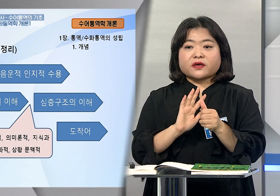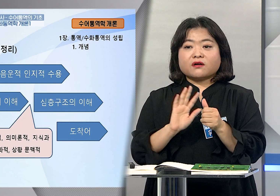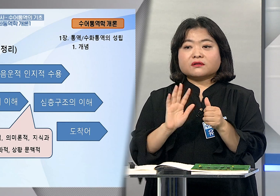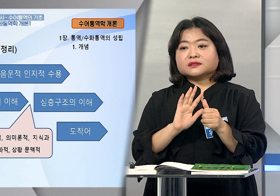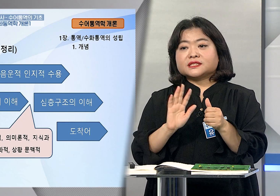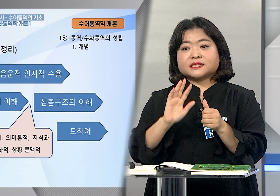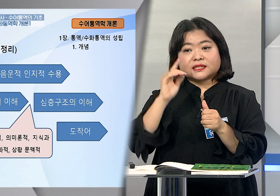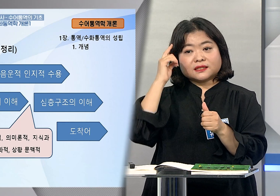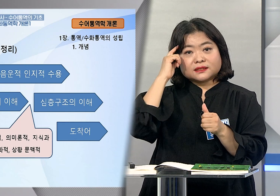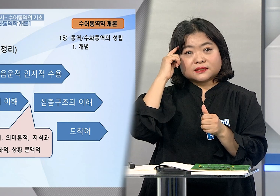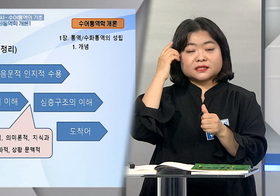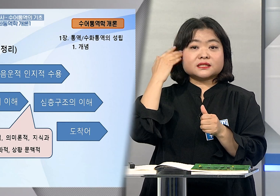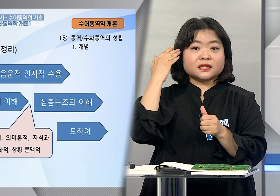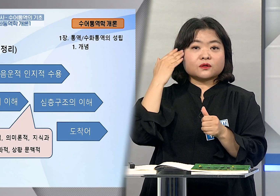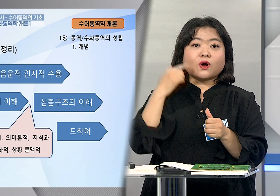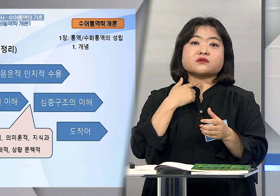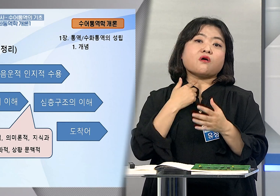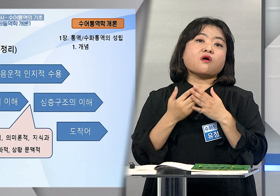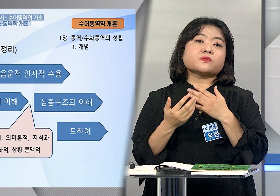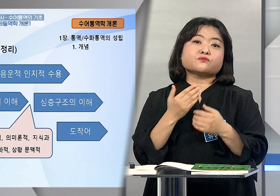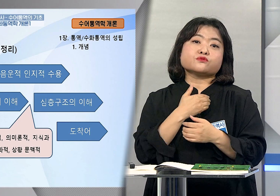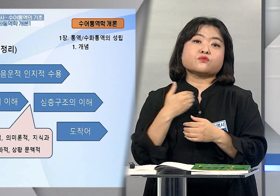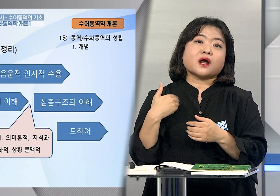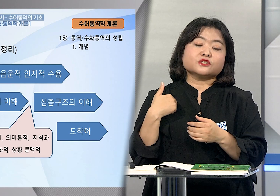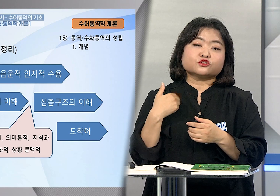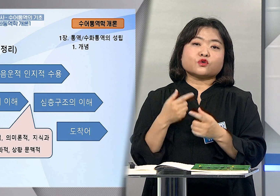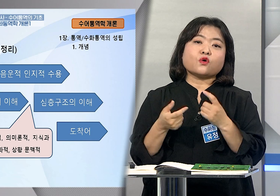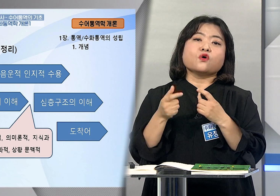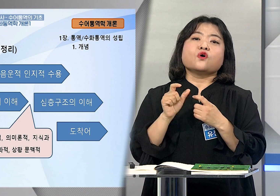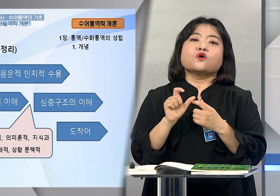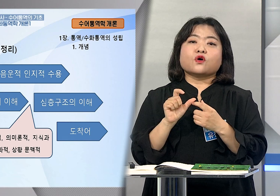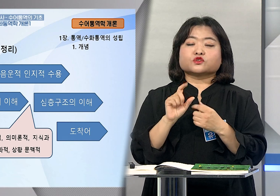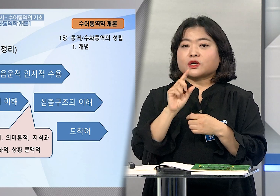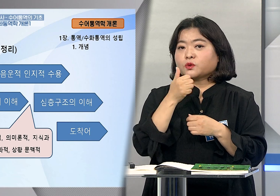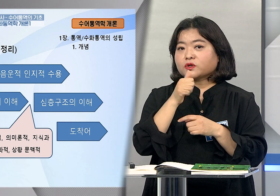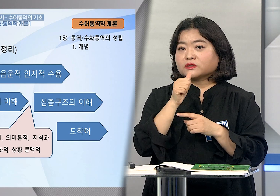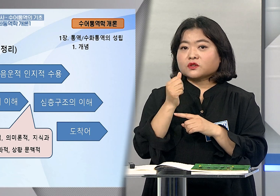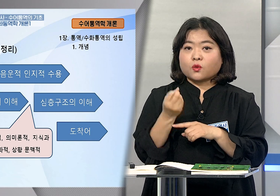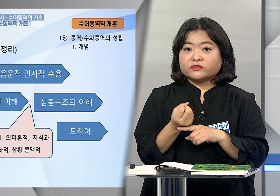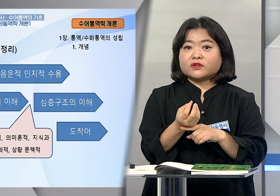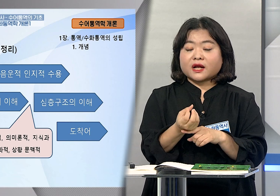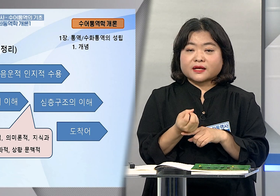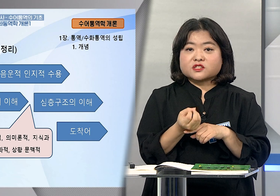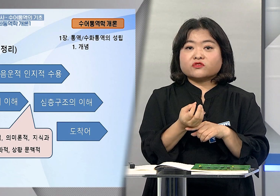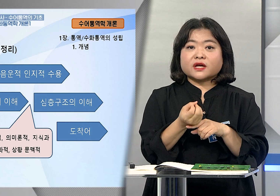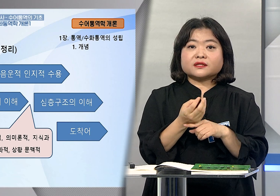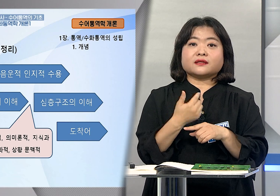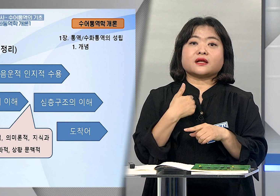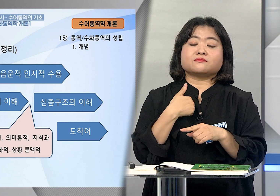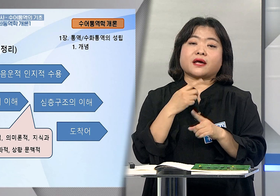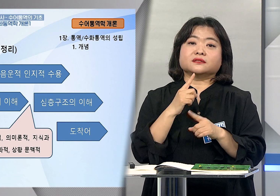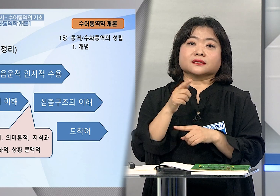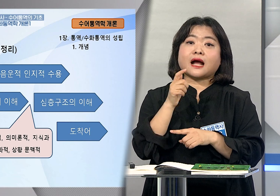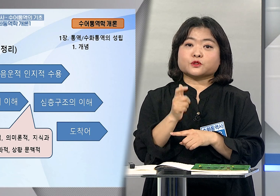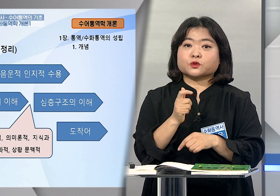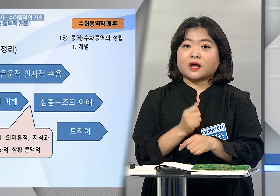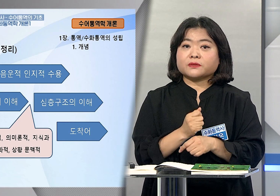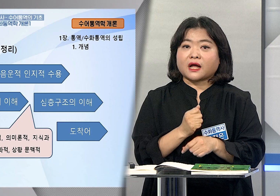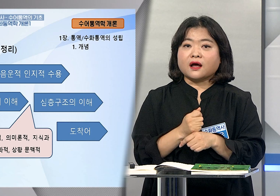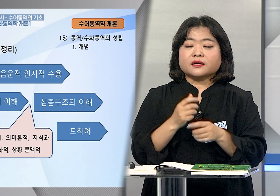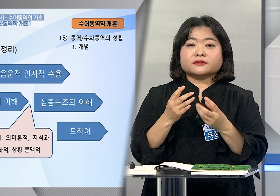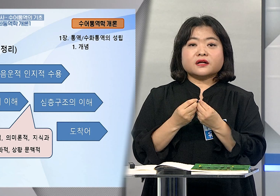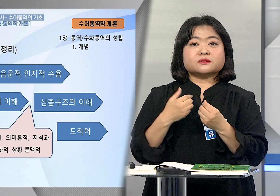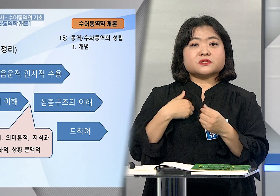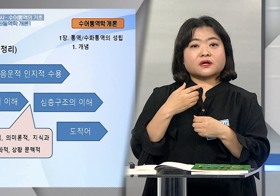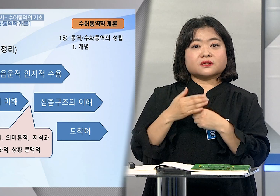그 배경 지식과 경험이 풍부할수록 수화 통역은 더 원활하게 전달이 된다는 말을 늘 강조를